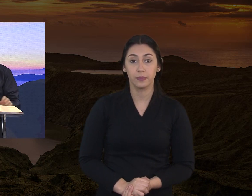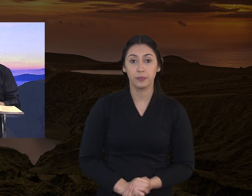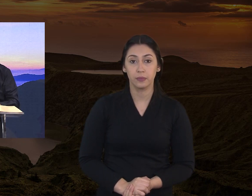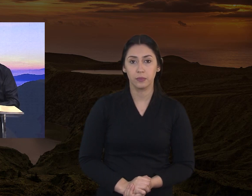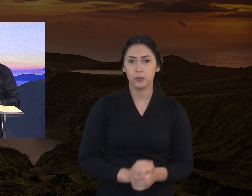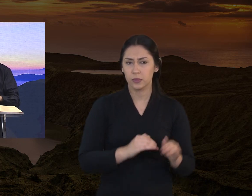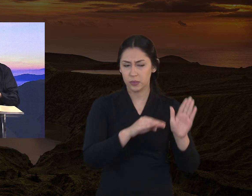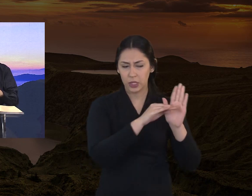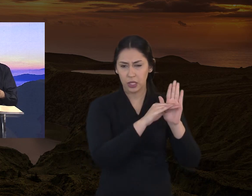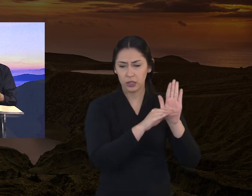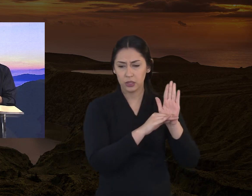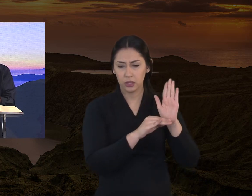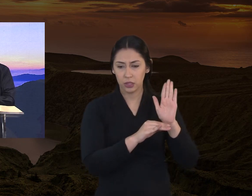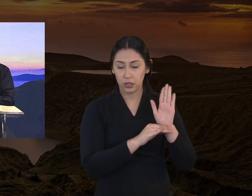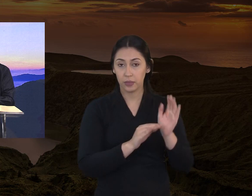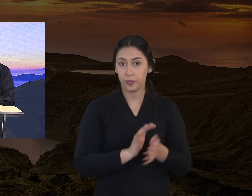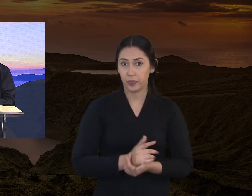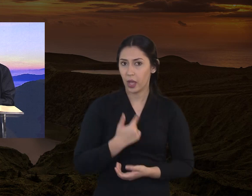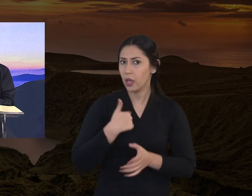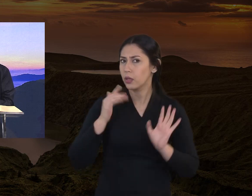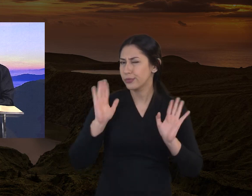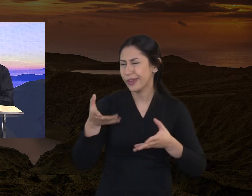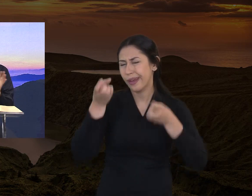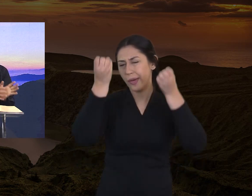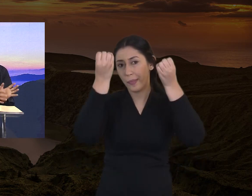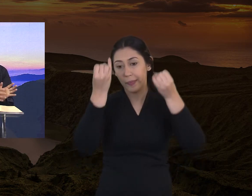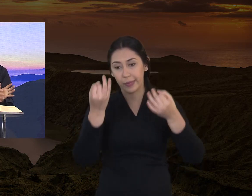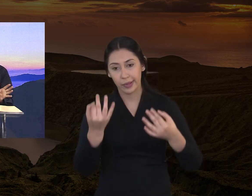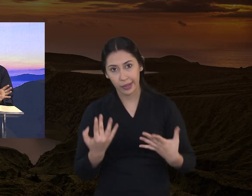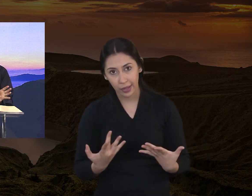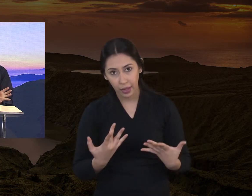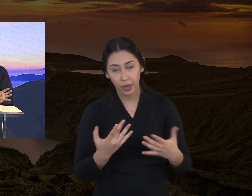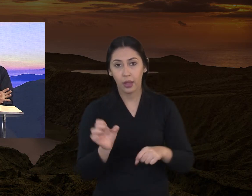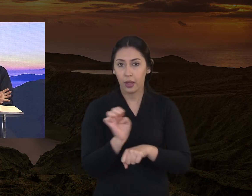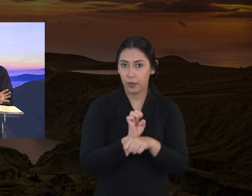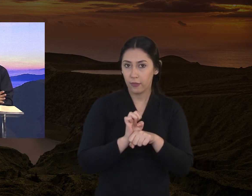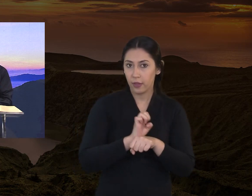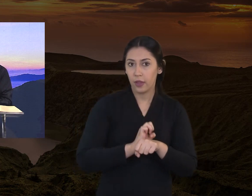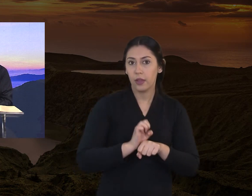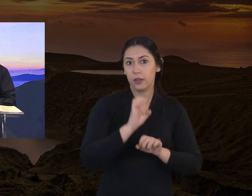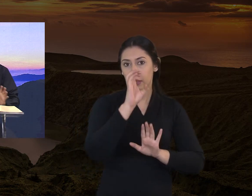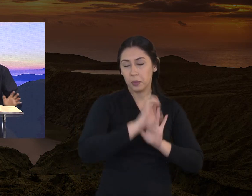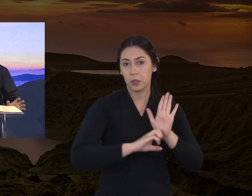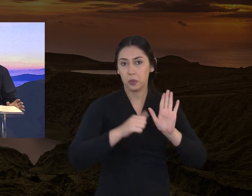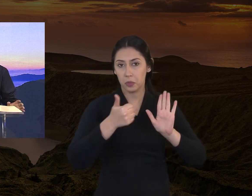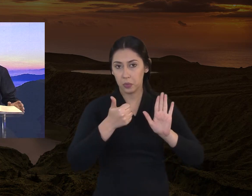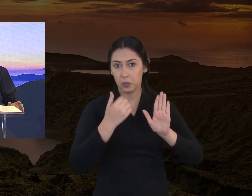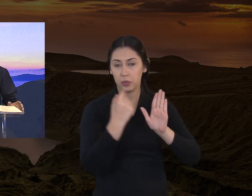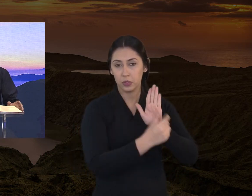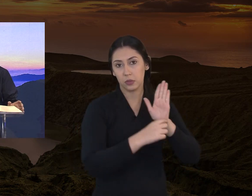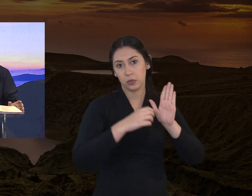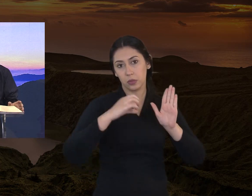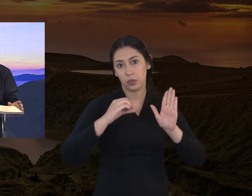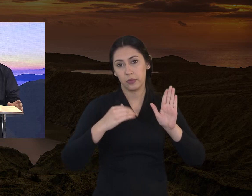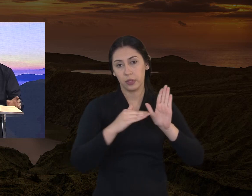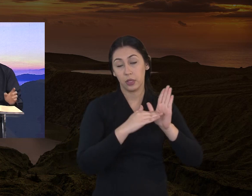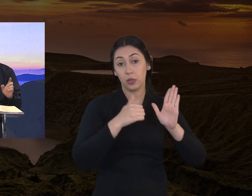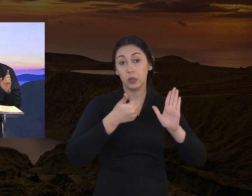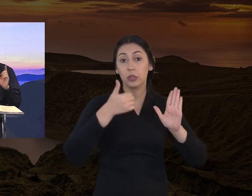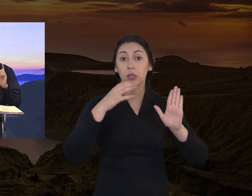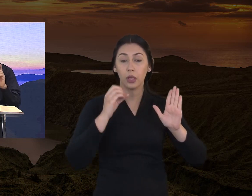aí em seguida, aqui eu já expliquei bastante usando Efésios 1, 9 e 10. Né? E seguindo